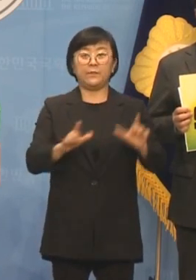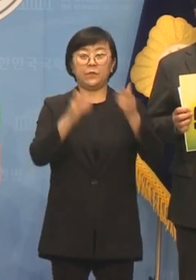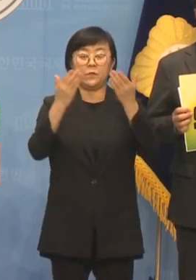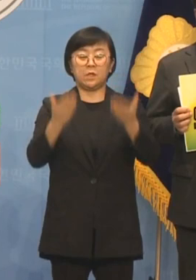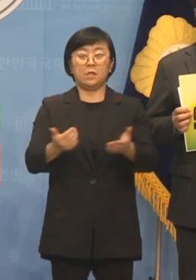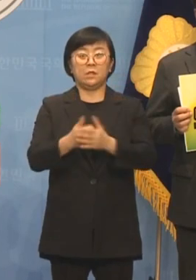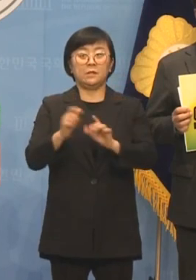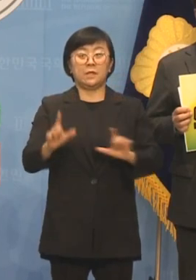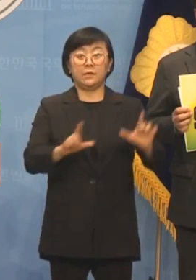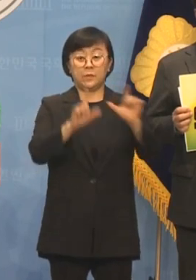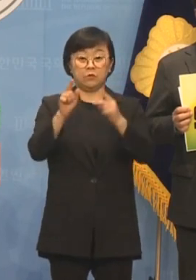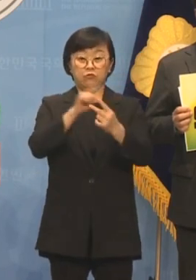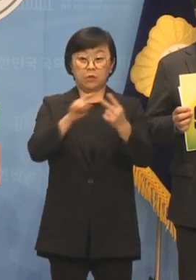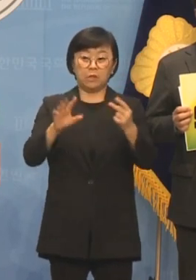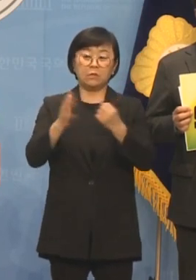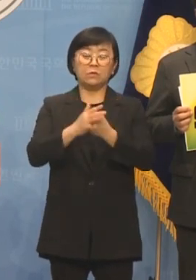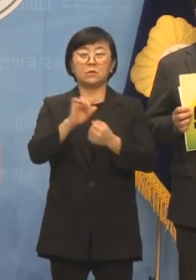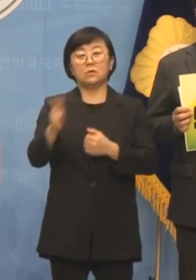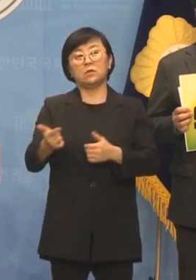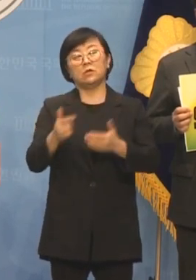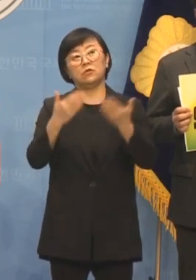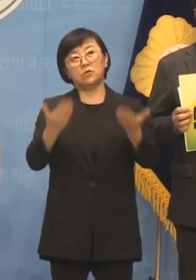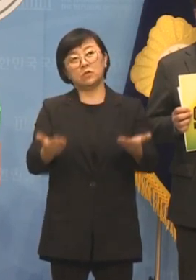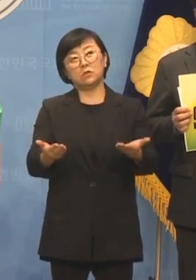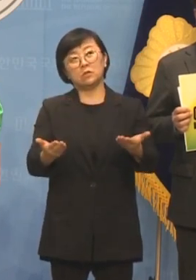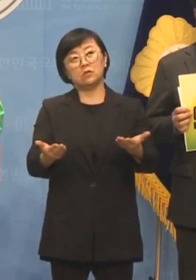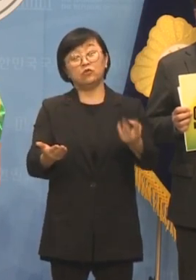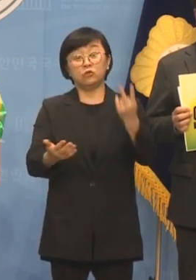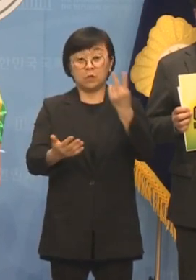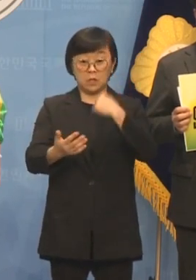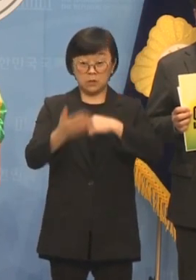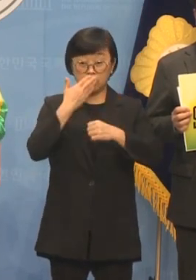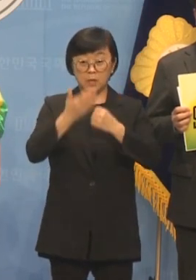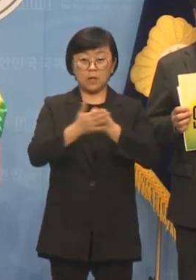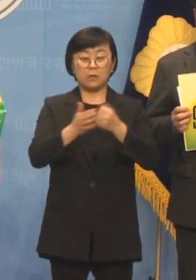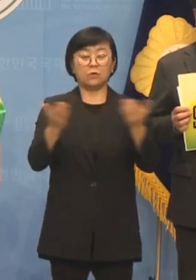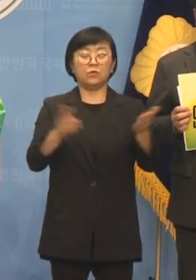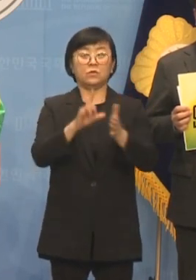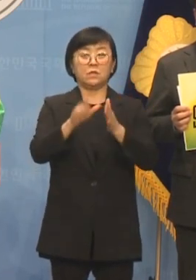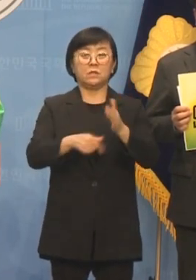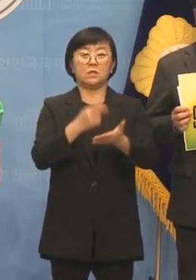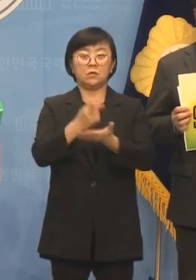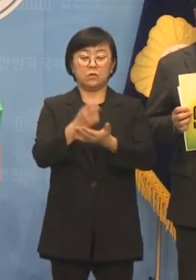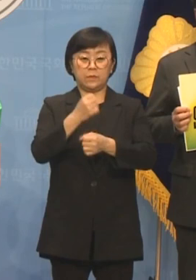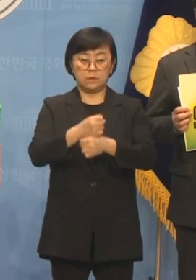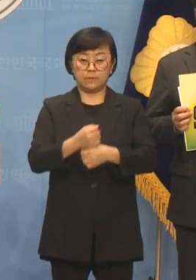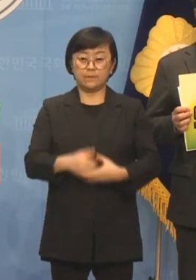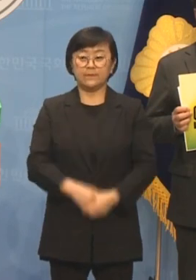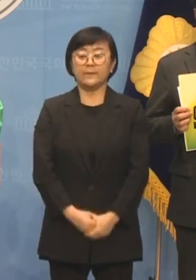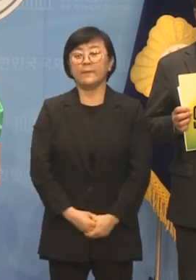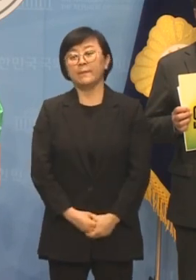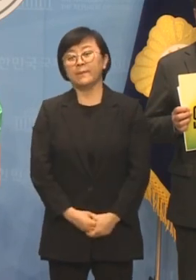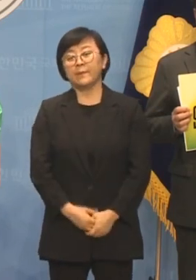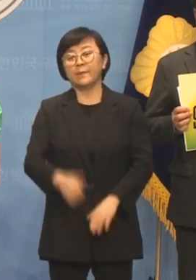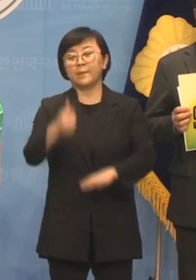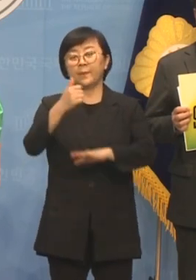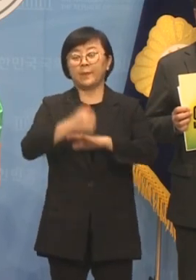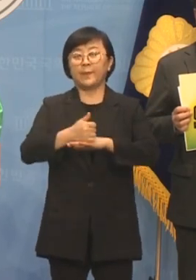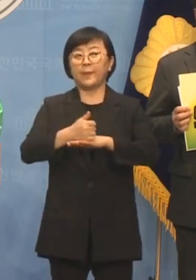양자 아닌 전역과 휴식을 모두 향유할 수 있는 노동 시간 제도를 만들겠습니다